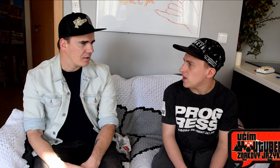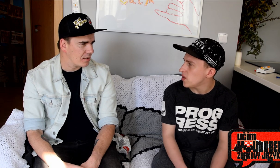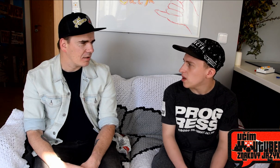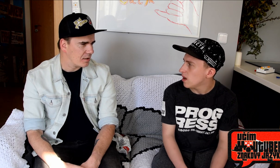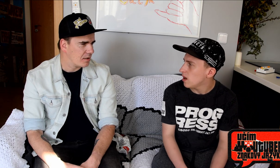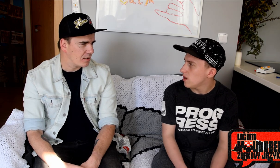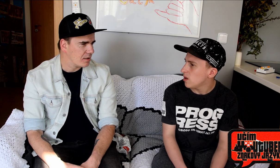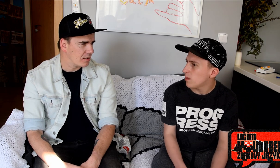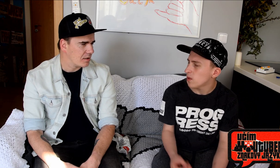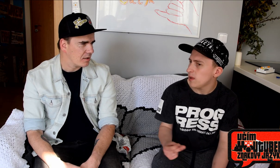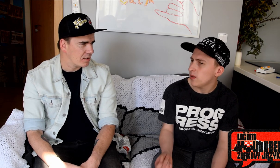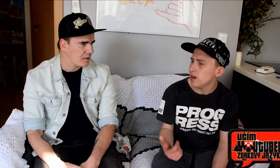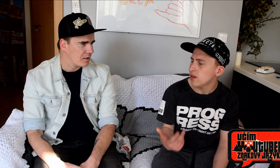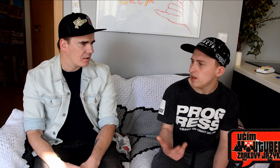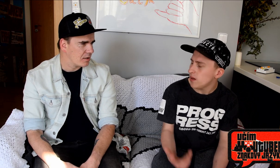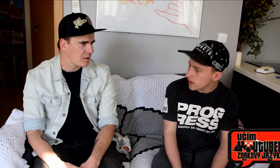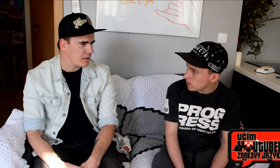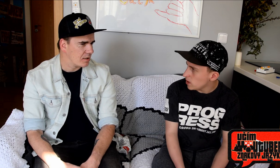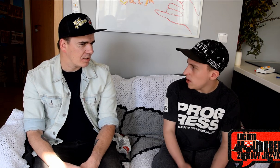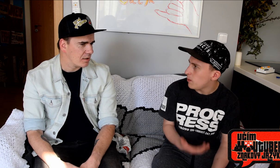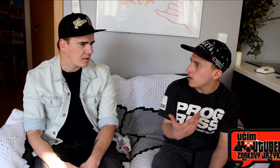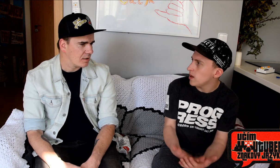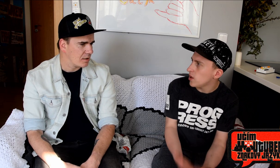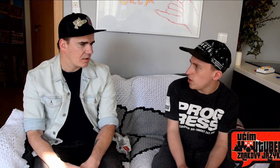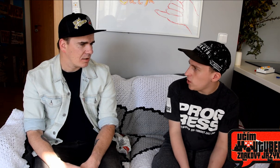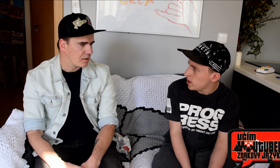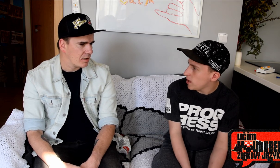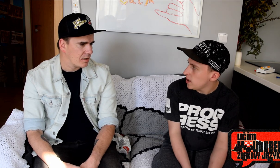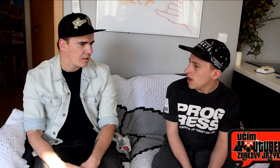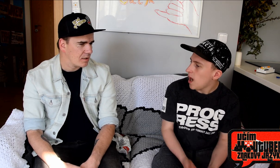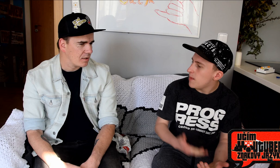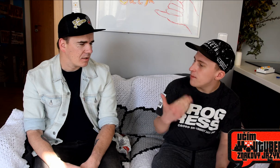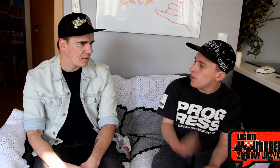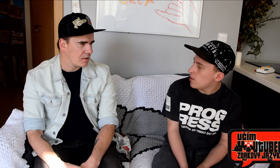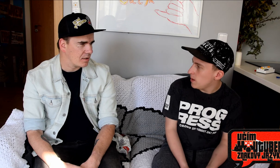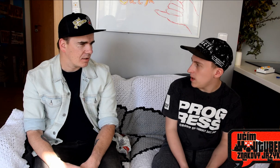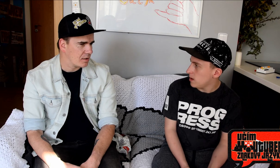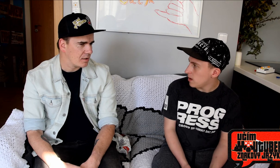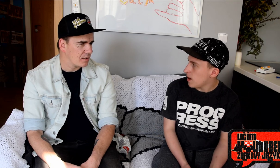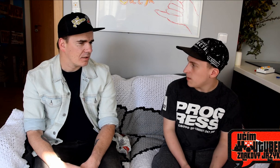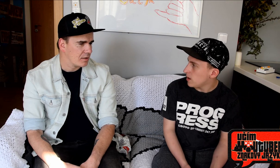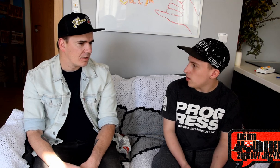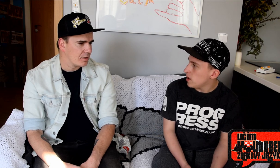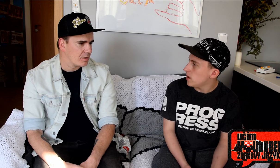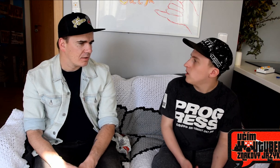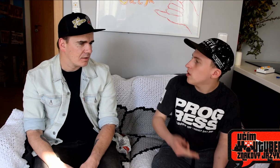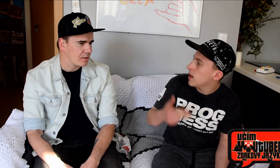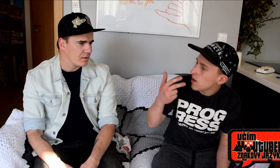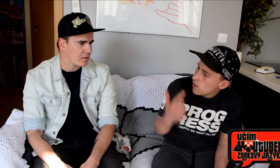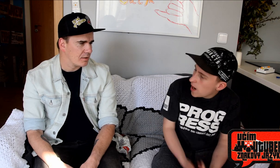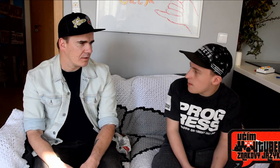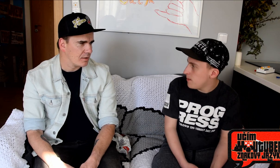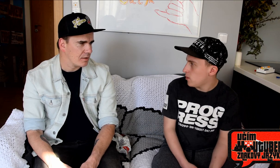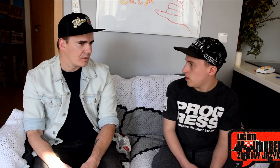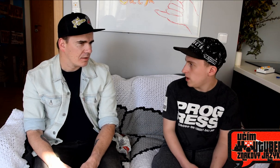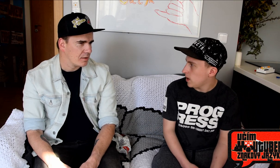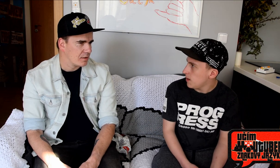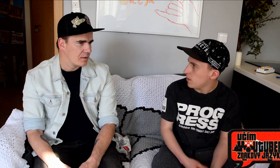málo kde to vidíš. Jo, proto bych tohle to chtěl vytvořit i pro ty neslyšící, aby mohli mít kam chodit na diskotéku, aby mohli s kým prostě